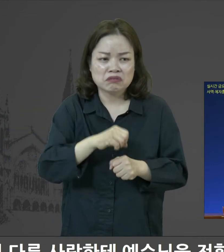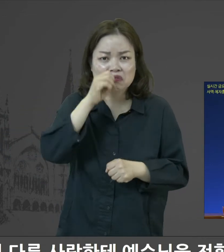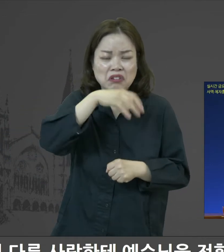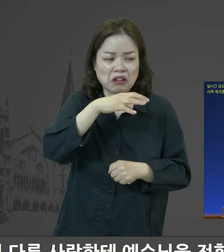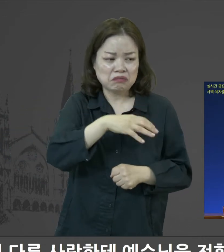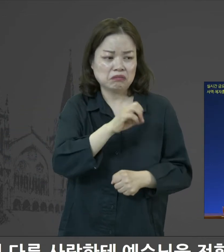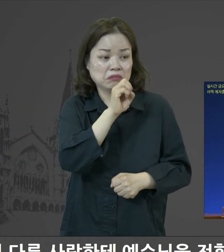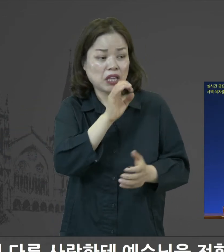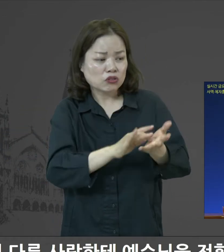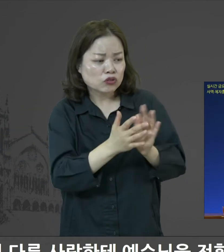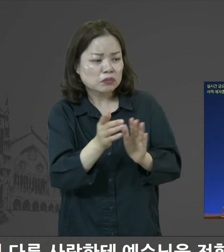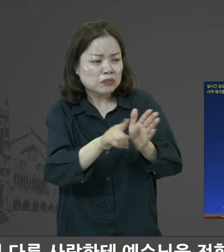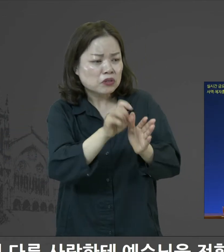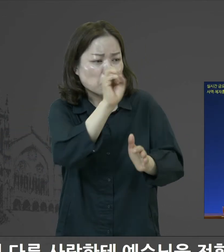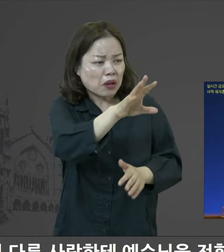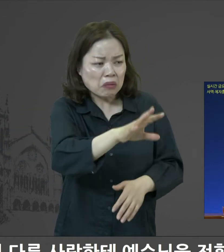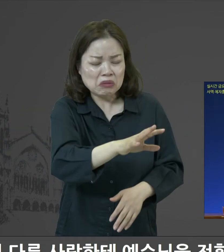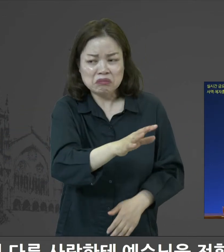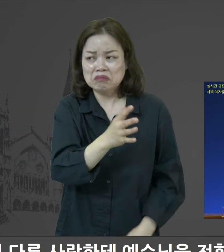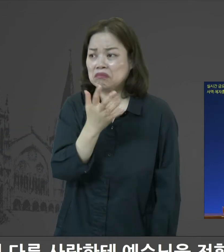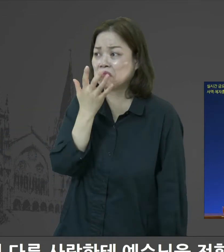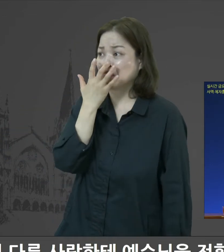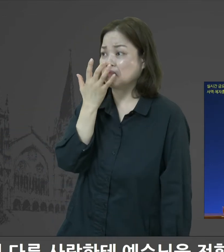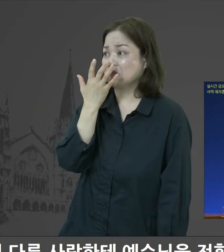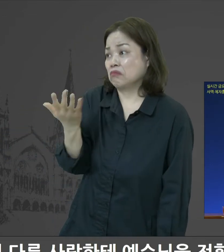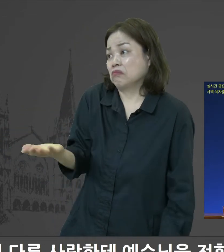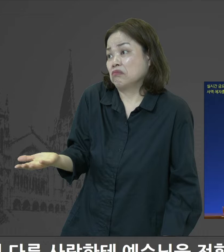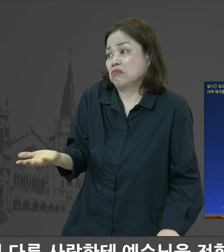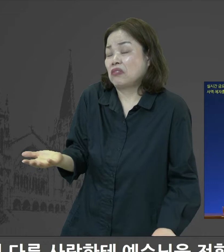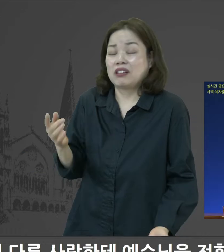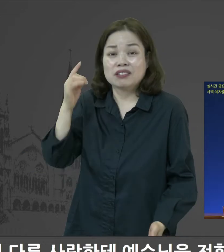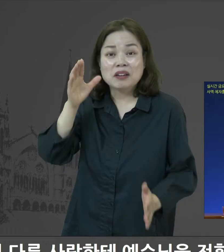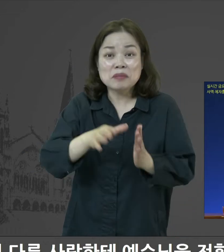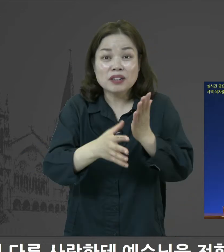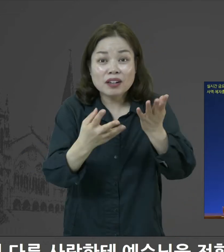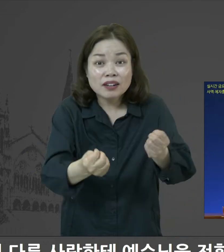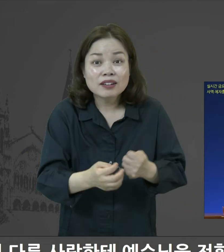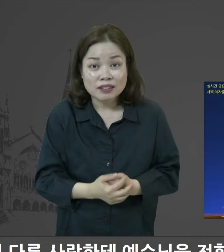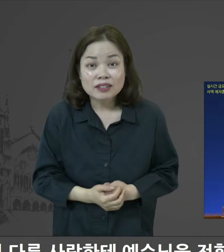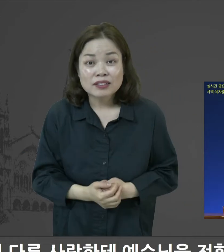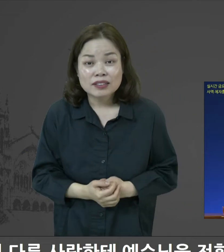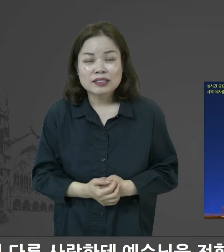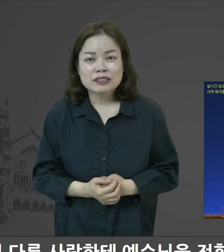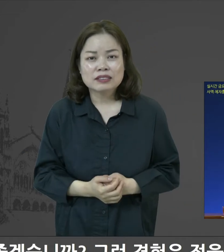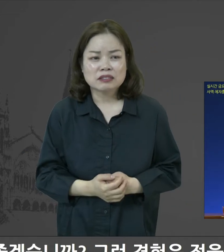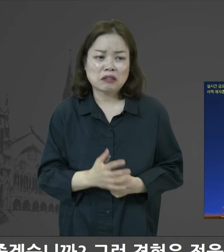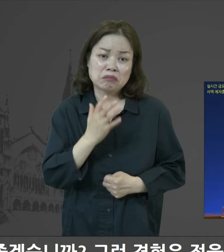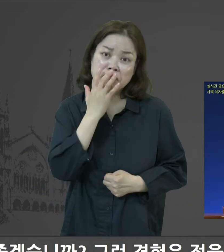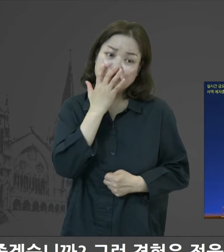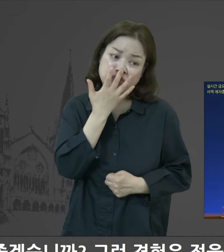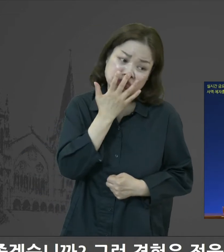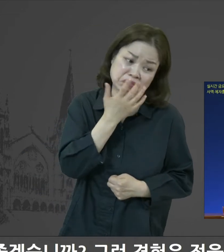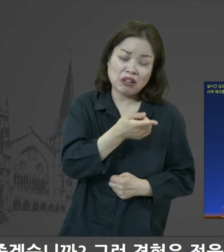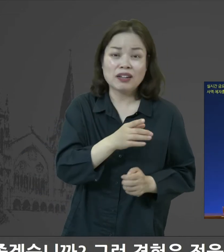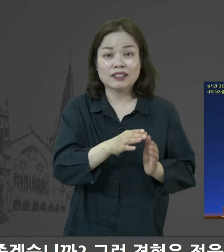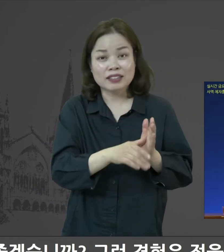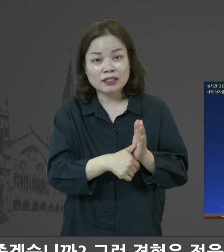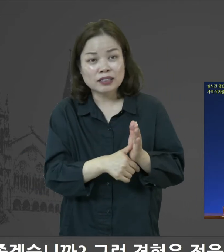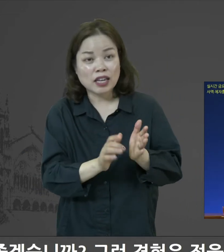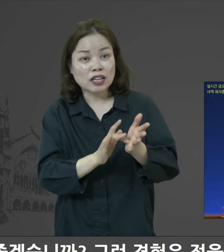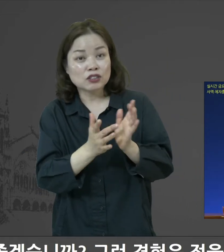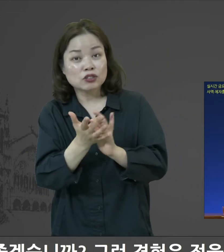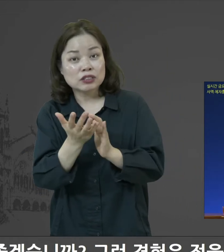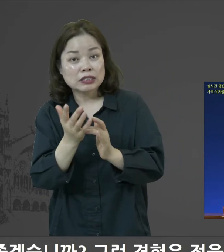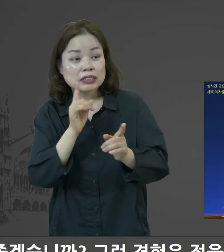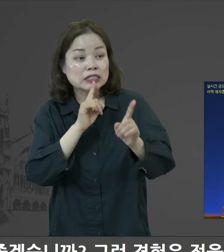때가 더 많이 있습니다. 현실입니다. 시큰둥할 때가. 그래서 우리가 이제 그 시큰둥하는 사람에게